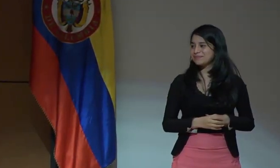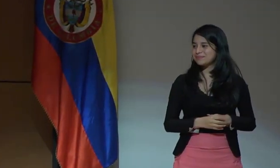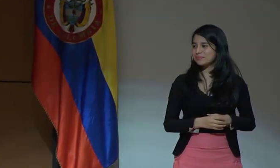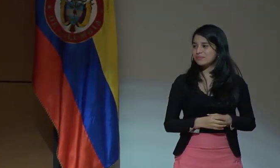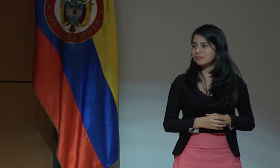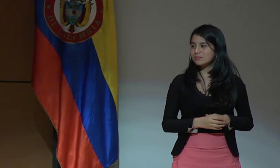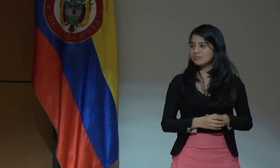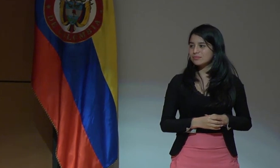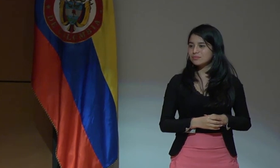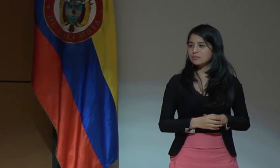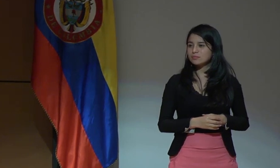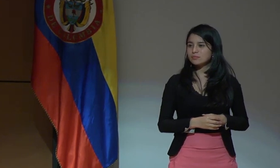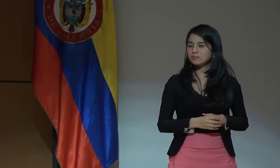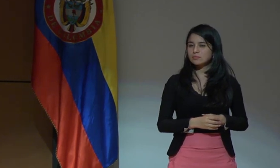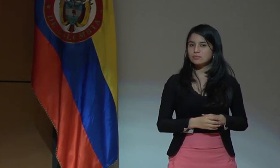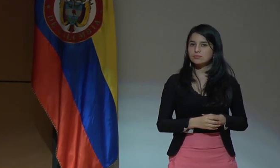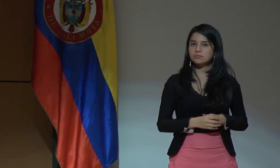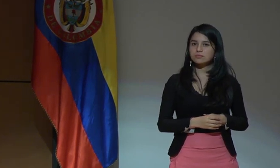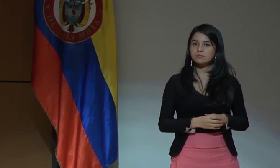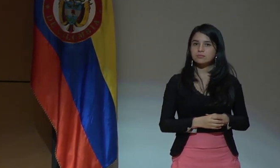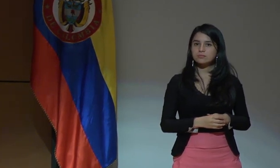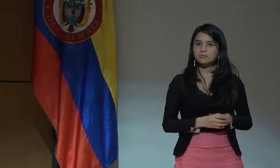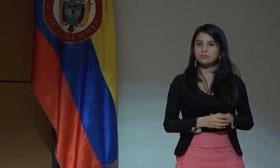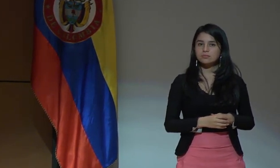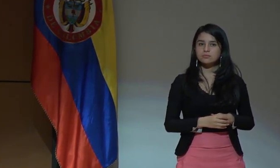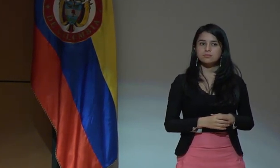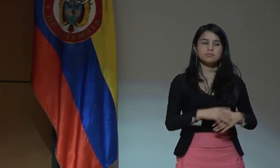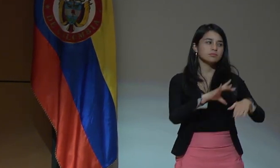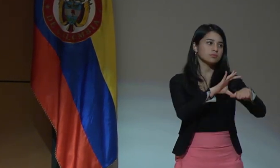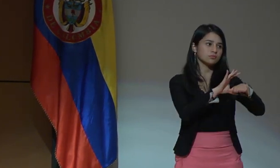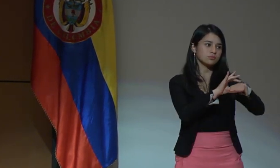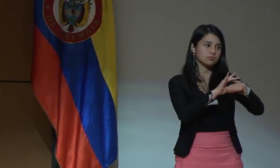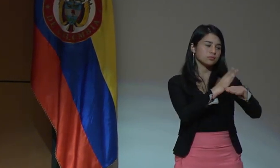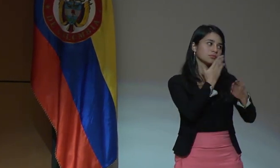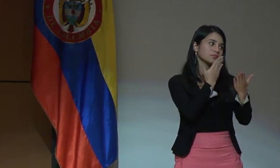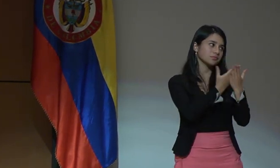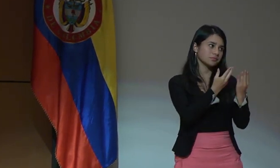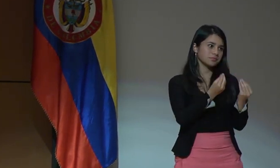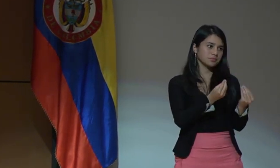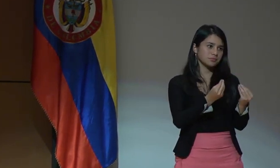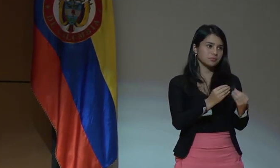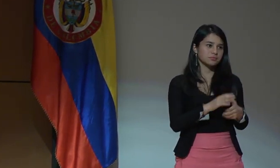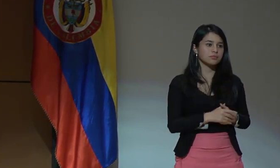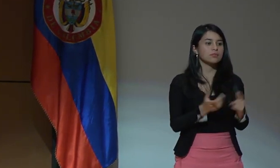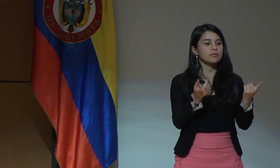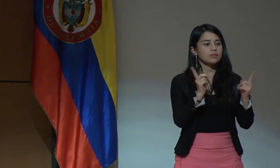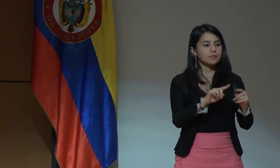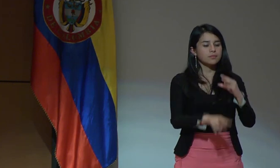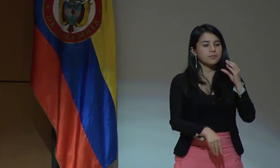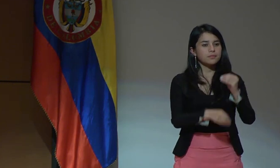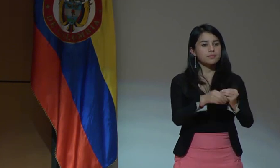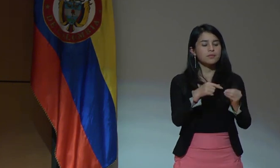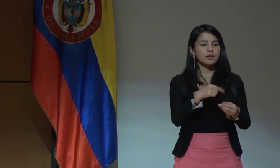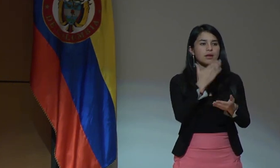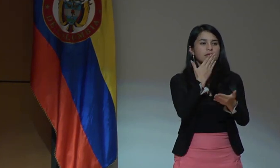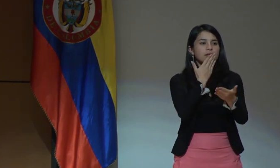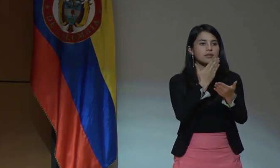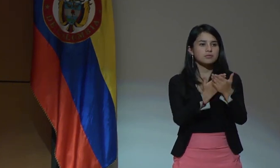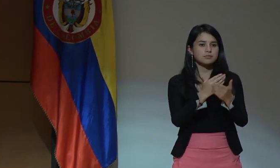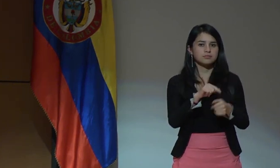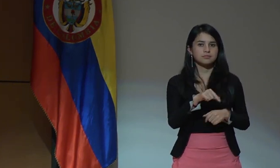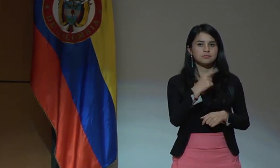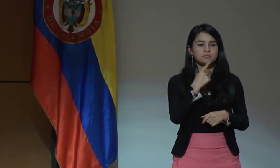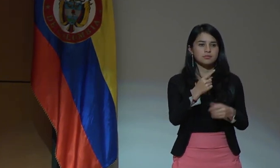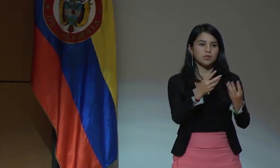Doctor Orduz, muchas gracias. También queremos darle un agradecimiento